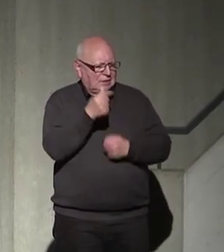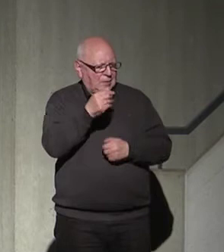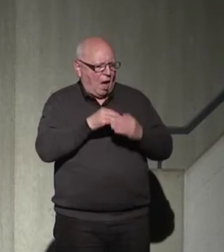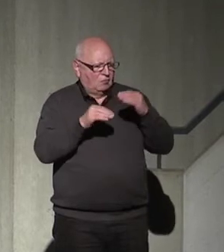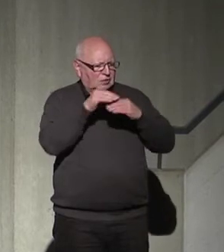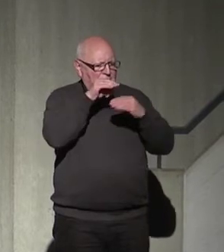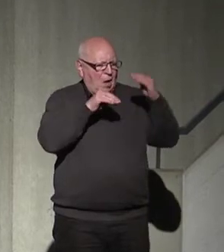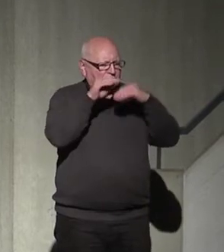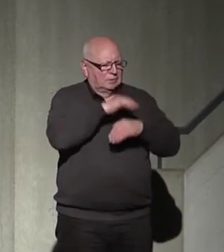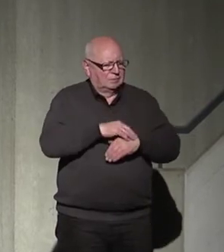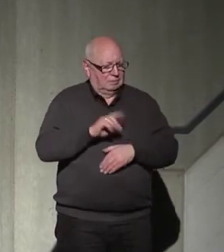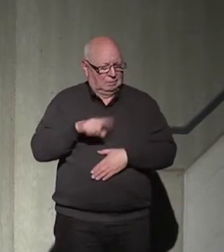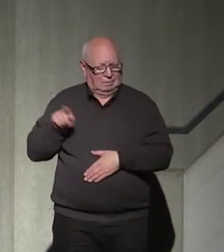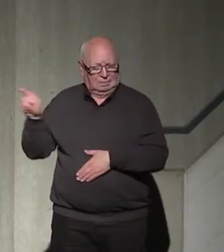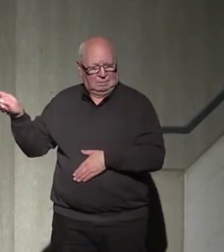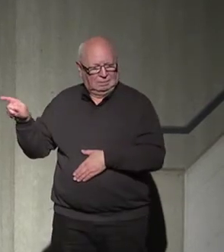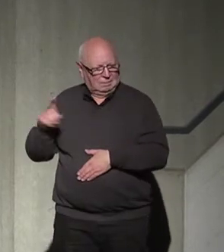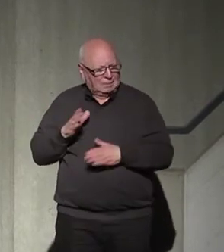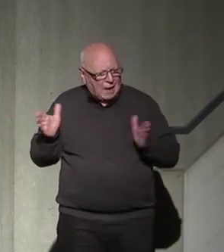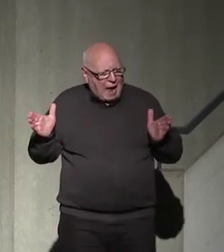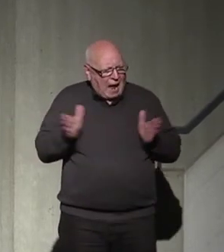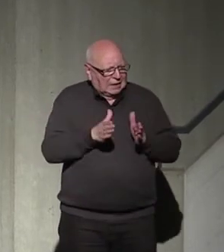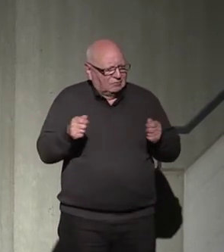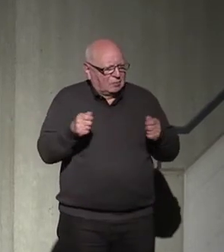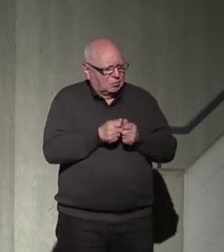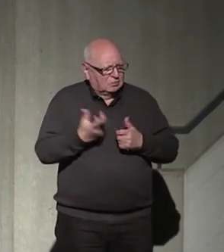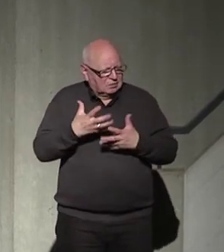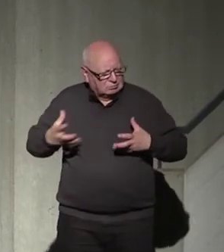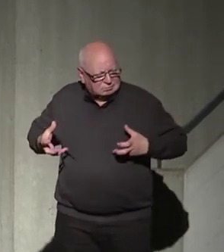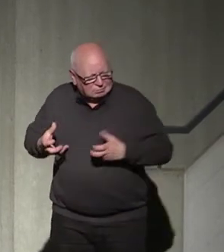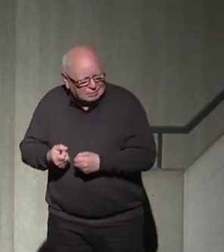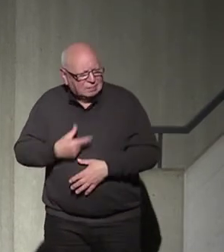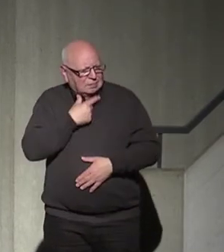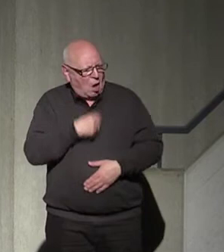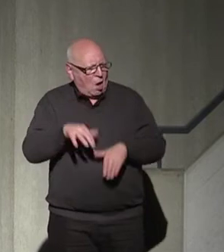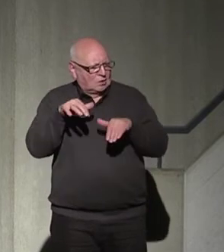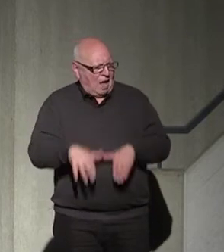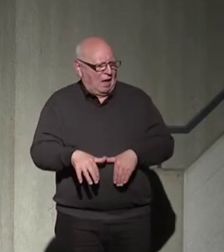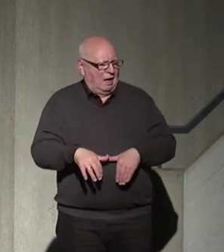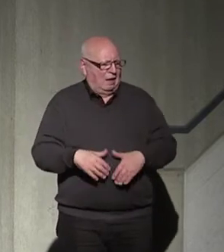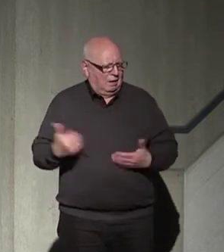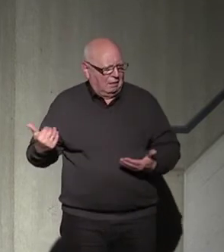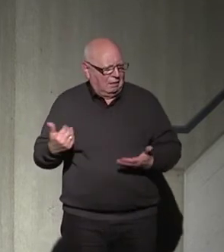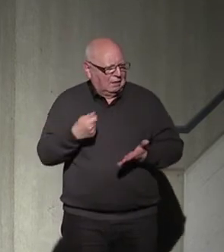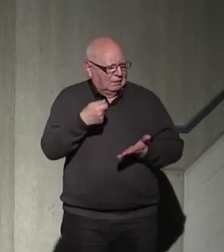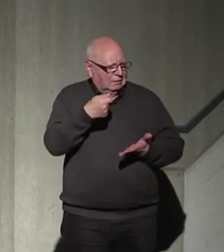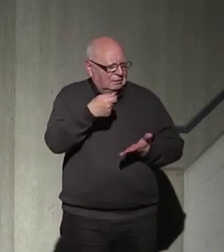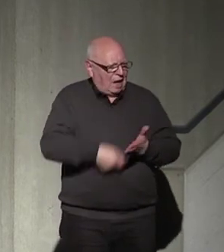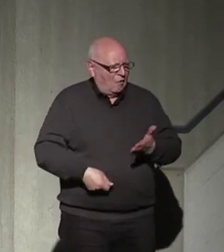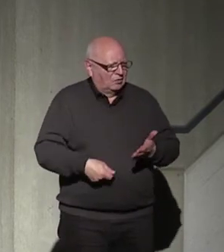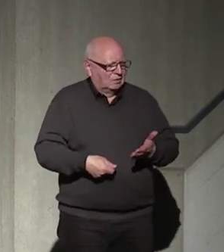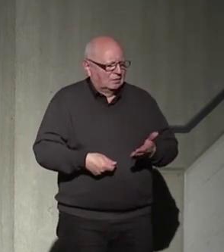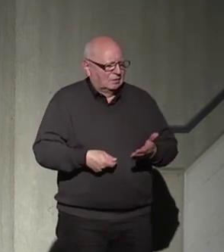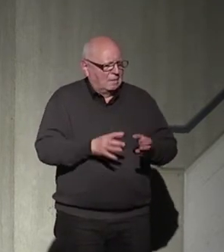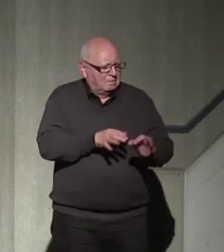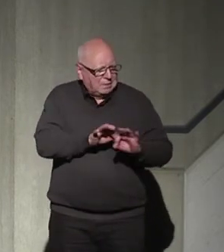aufgebaut. Seitdem sind Sie der Einrichtung eng verbunden und packen immer wieder an, wenn mal Not am Mann ist. So kauften Sie beispielsweise einen Billardtisch